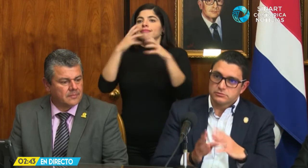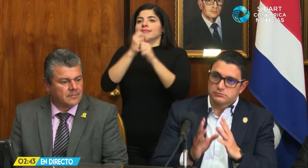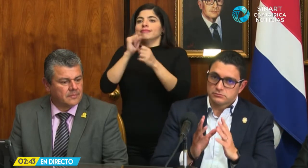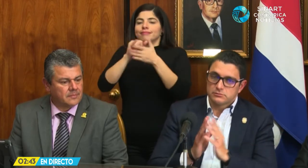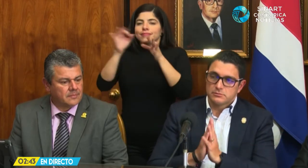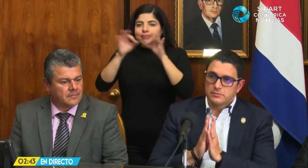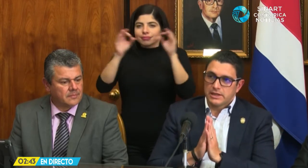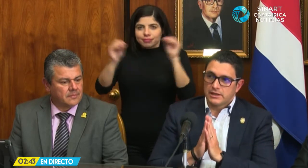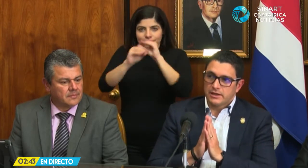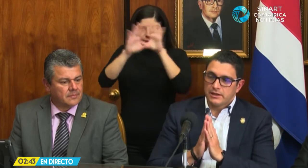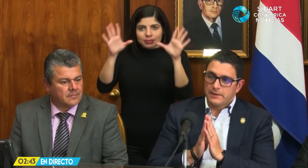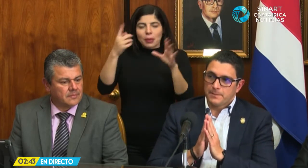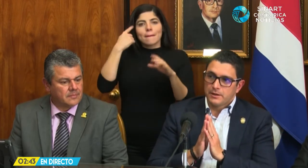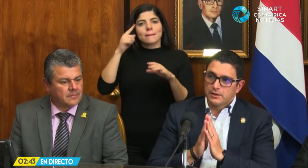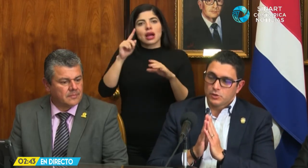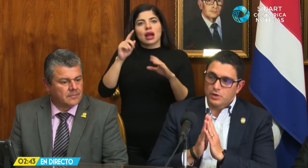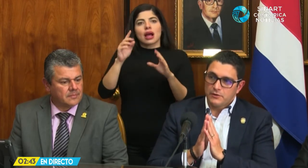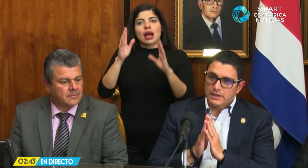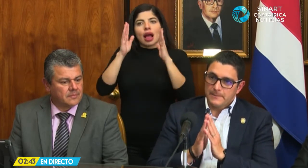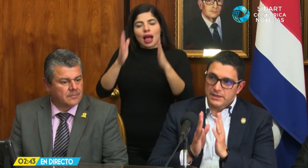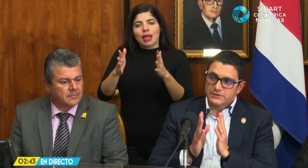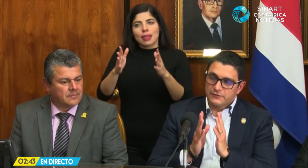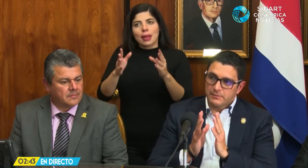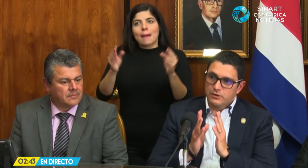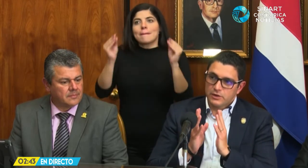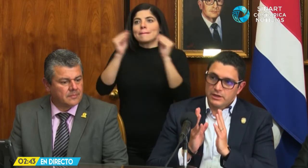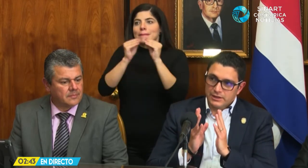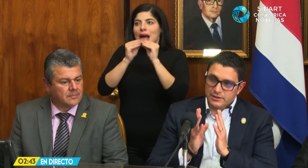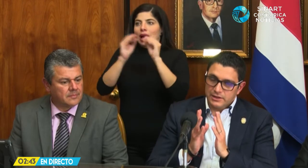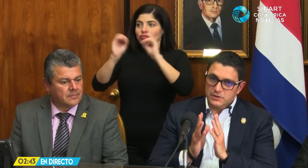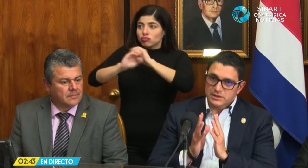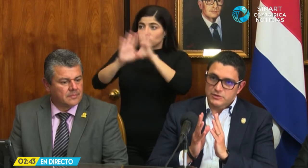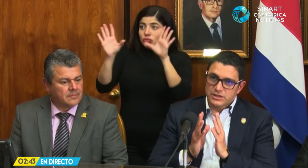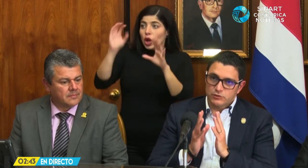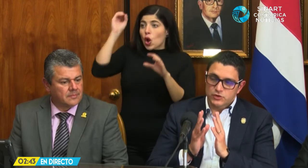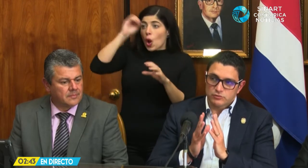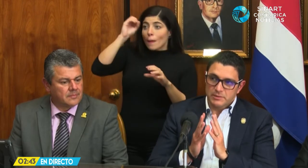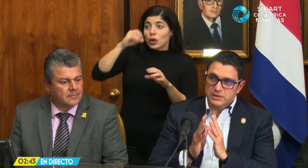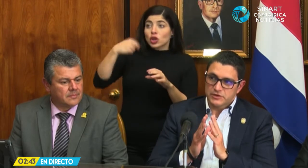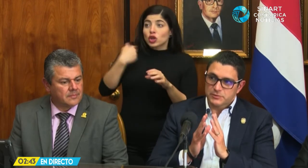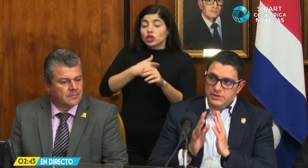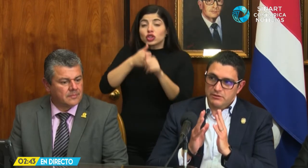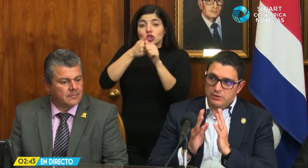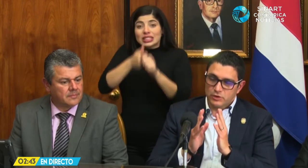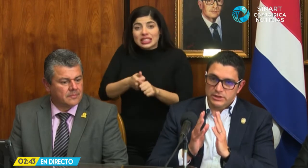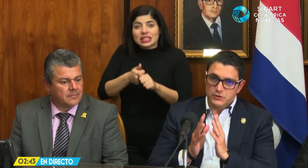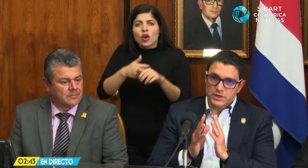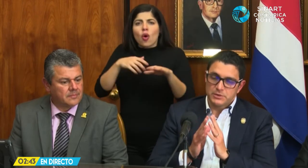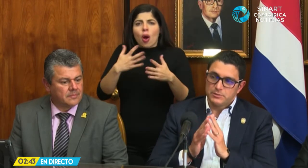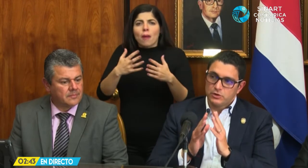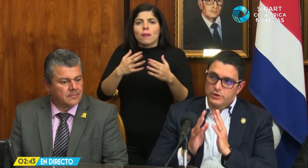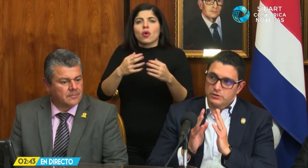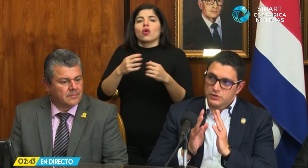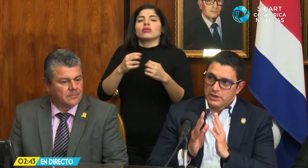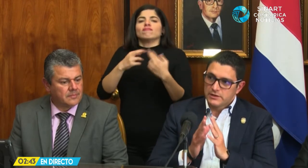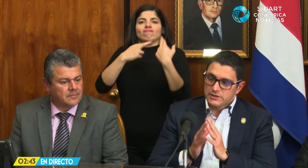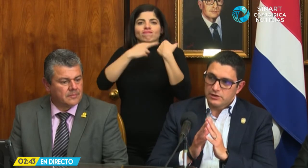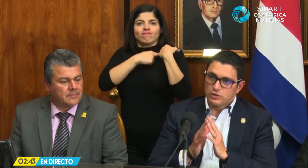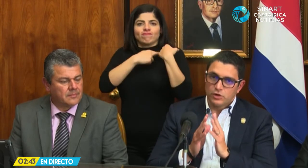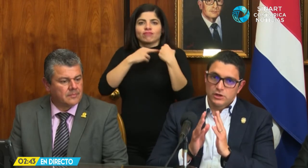aclaración para que quede todavía más reafirmado que el criterio que estamos siguiendo es sumamente responsable, con criterios